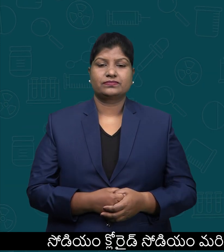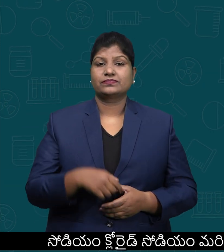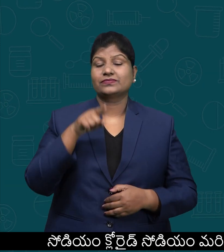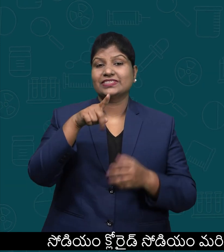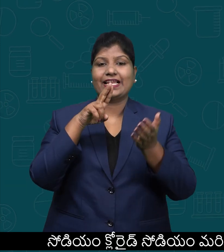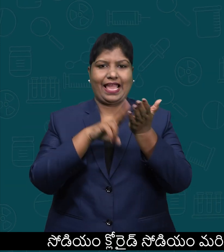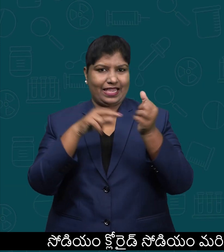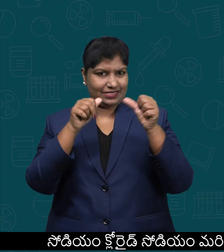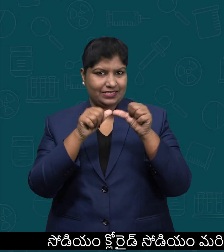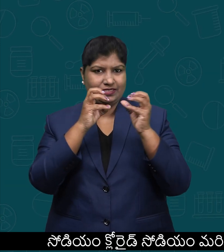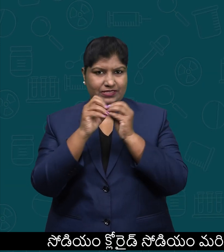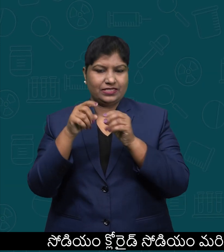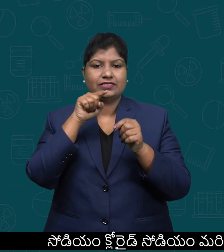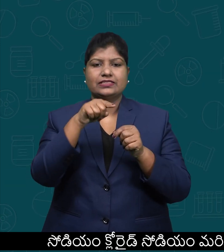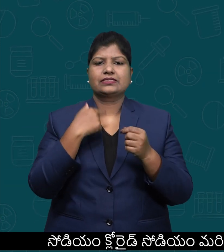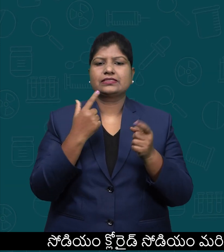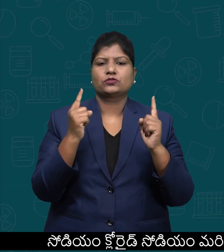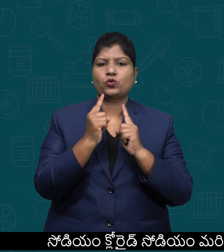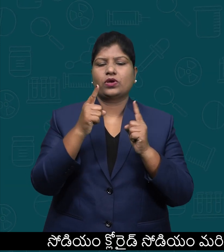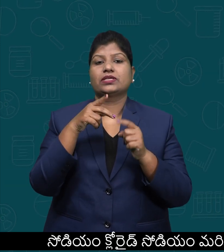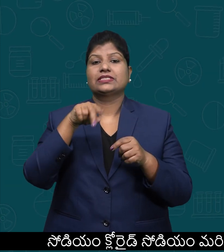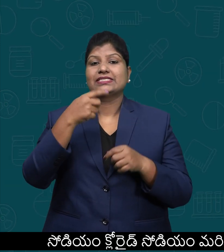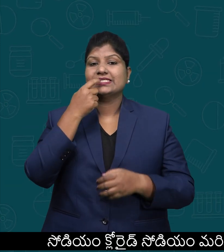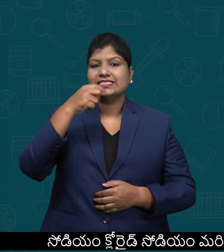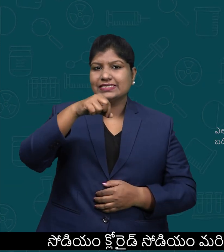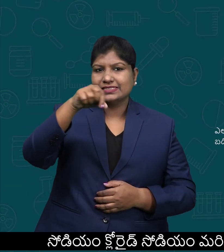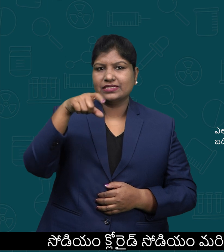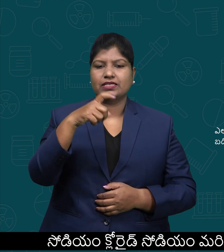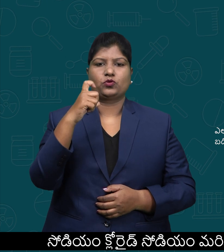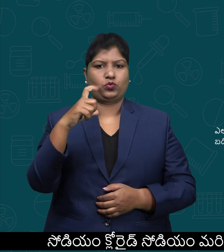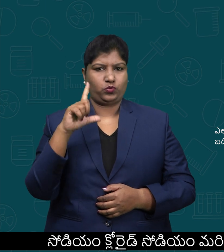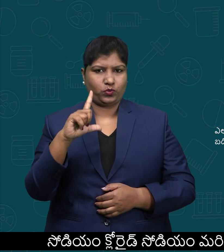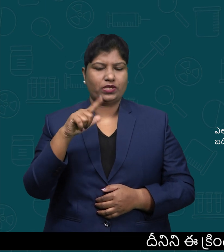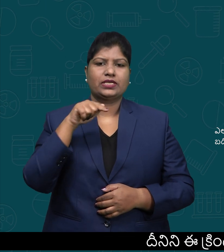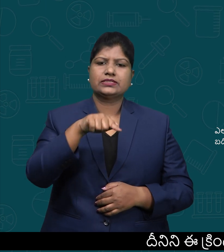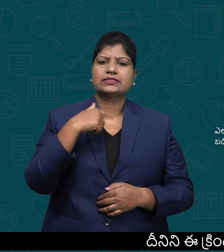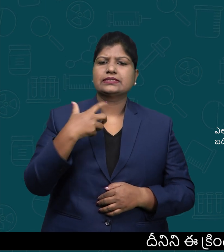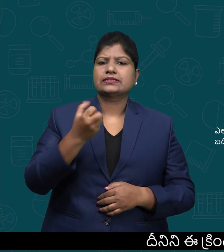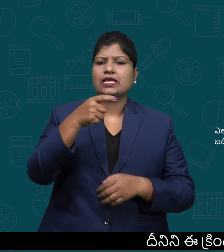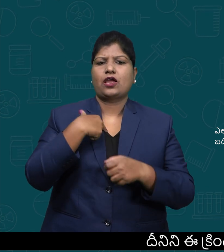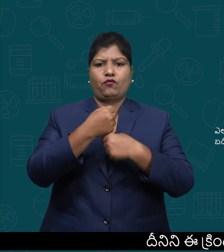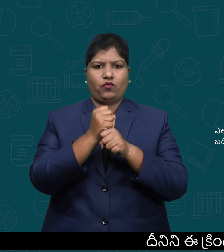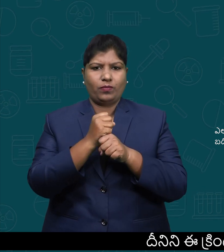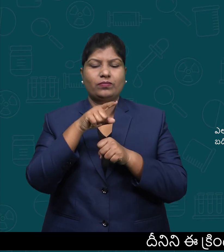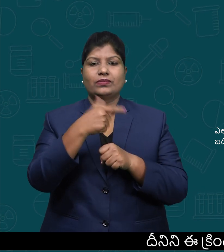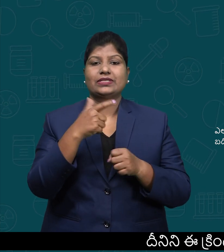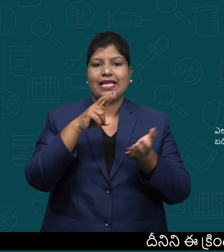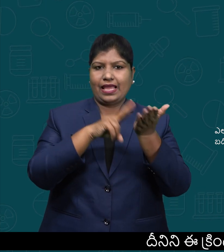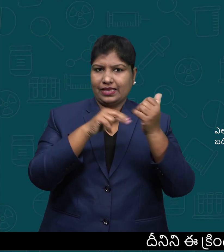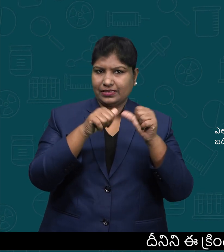సోడియం క్లోరైడ్ సోడియం మరియు క్లోరిన్ మూలకాల నుండి ఏర్పడుతుంది. దీనిని ఈ క్రింది విధంగా వివరించవచ్చు.